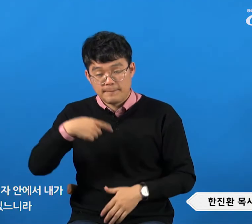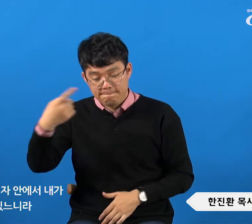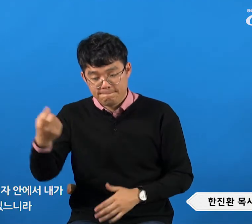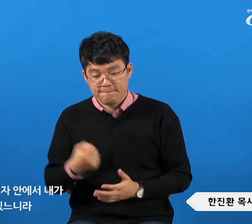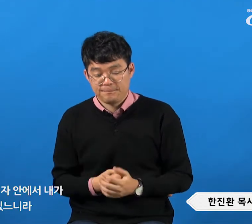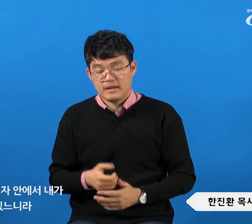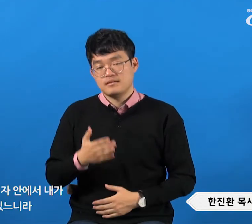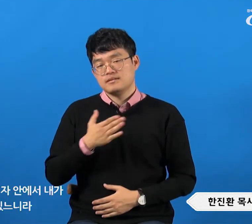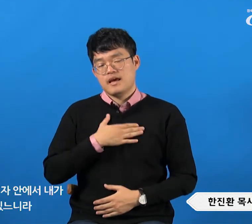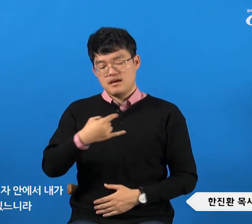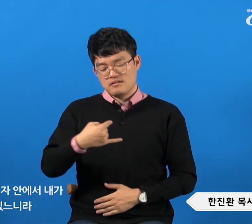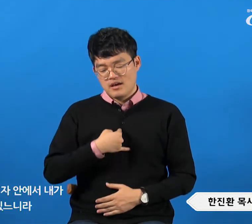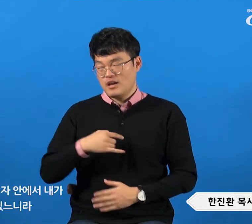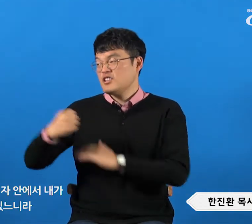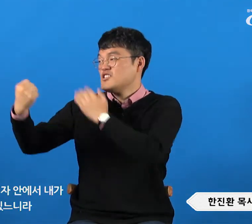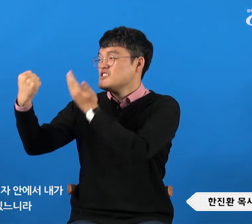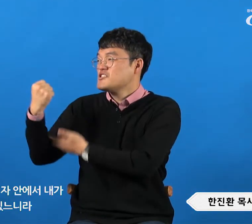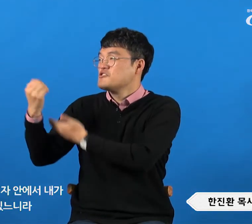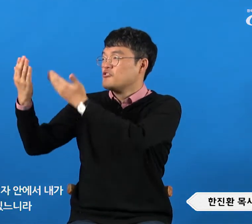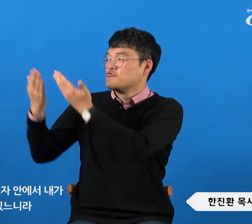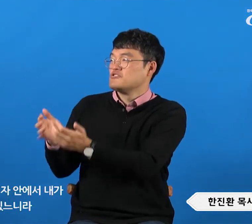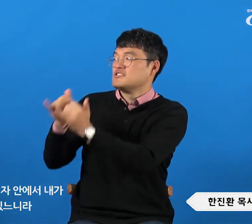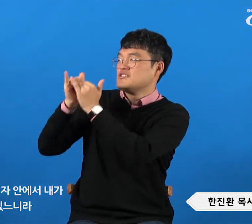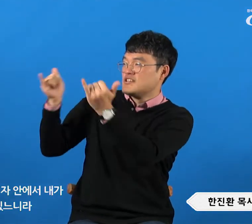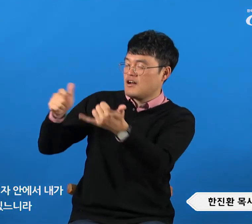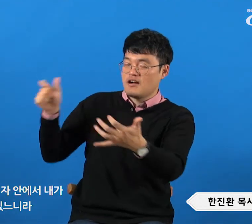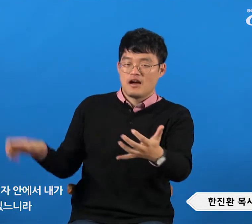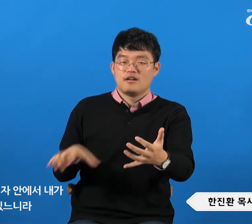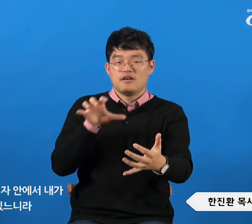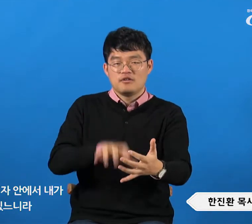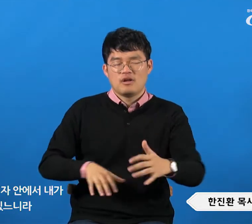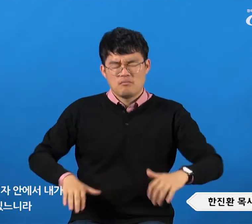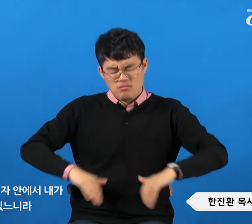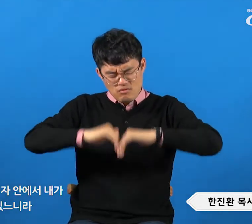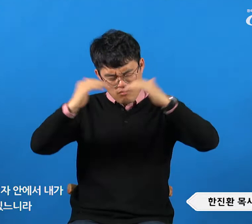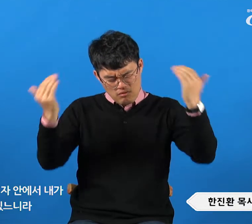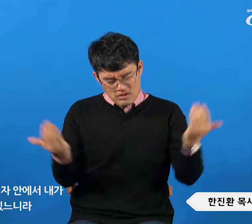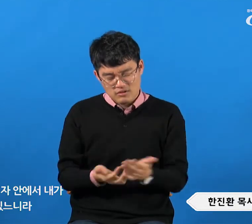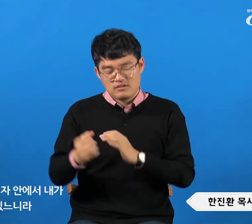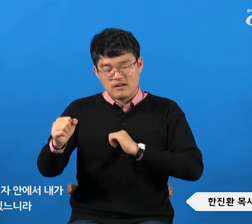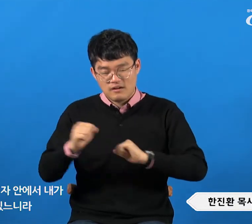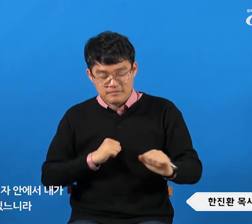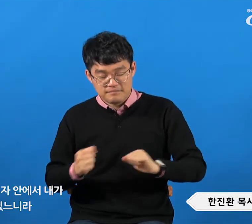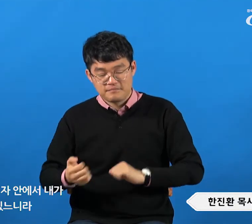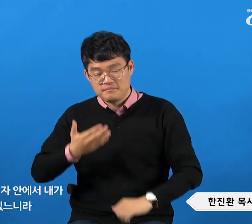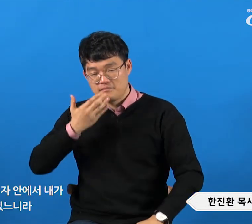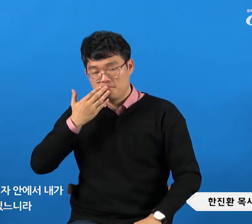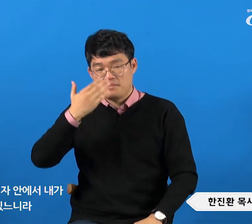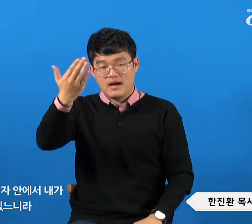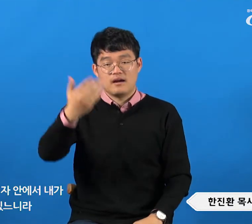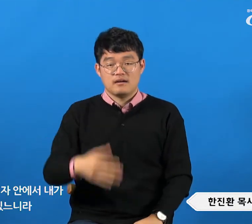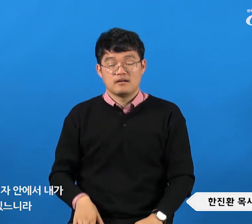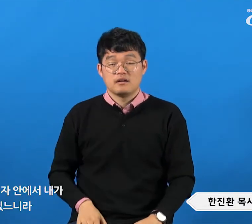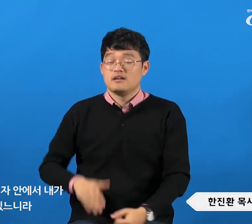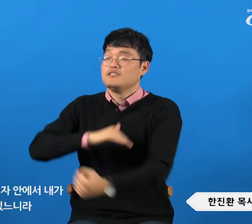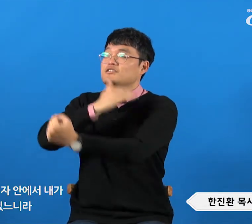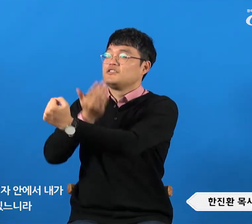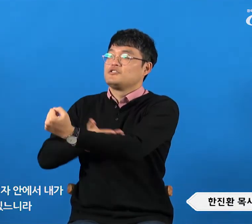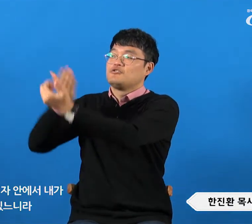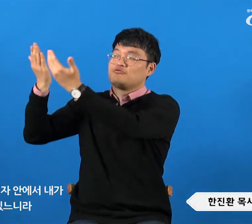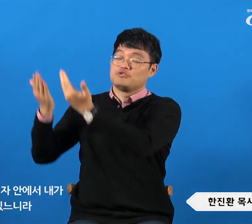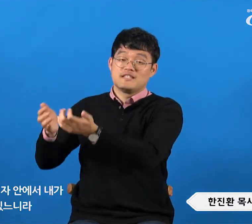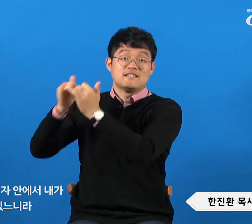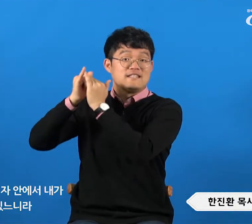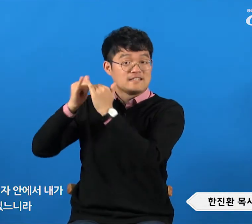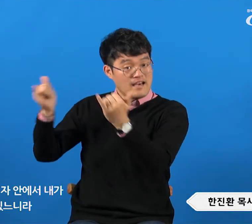다음 구절, 내게 능력 주시는 자 안에서 내가 모든 것을 할 수 있느니라. 능력